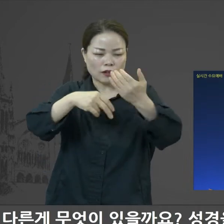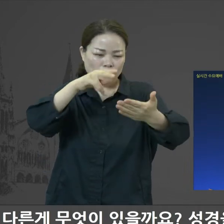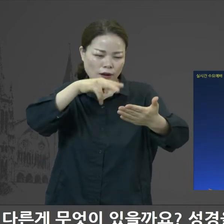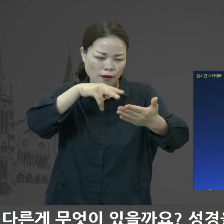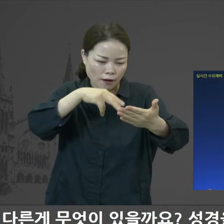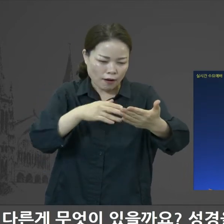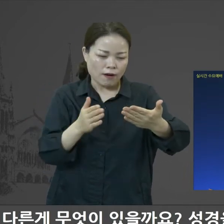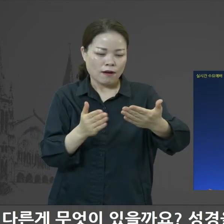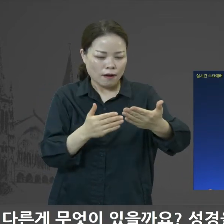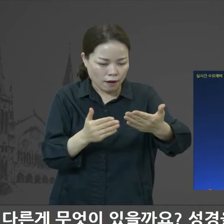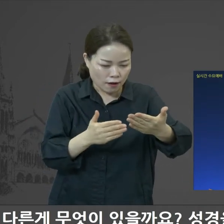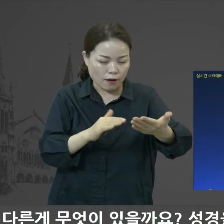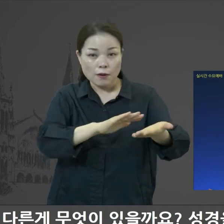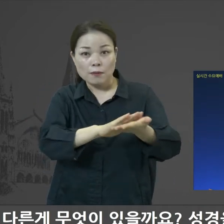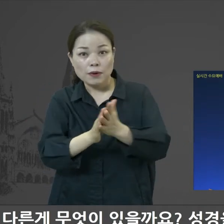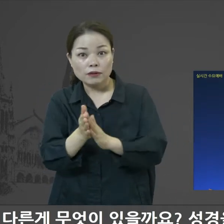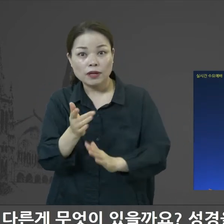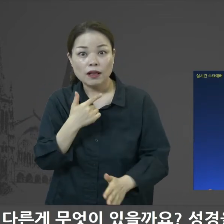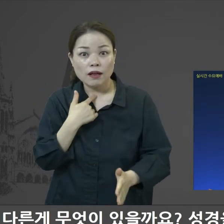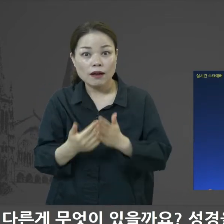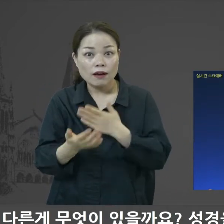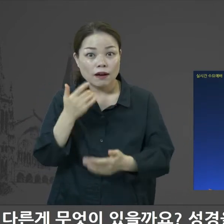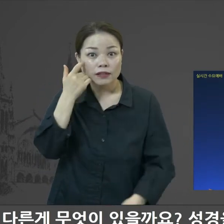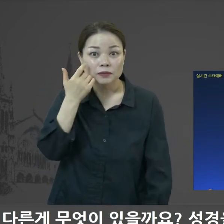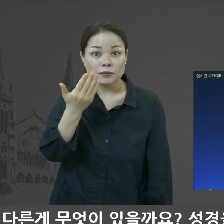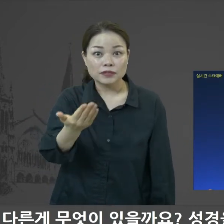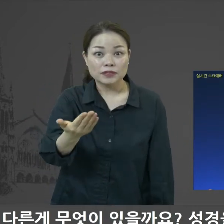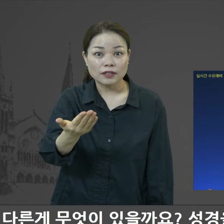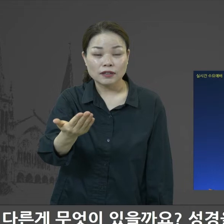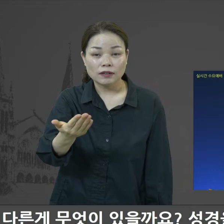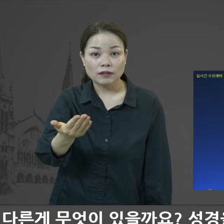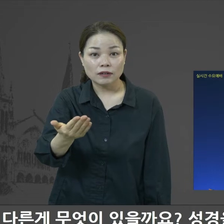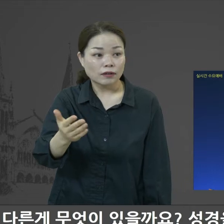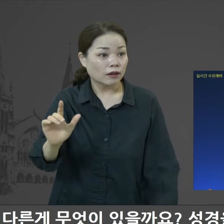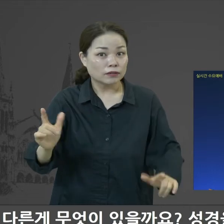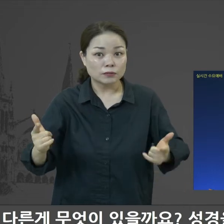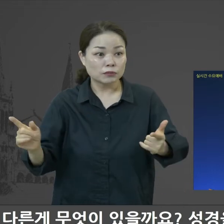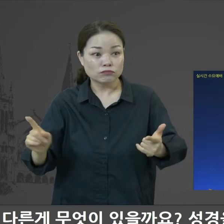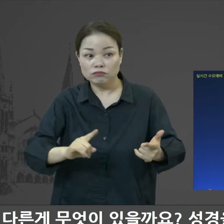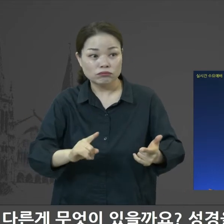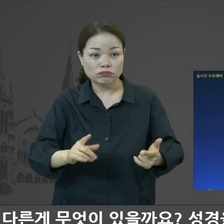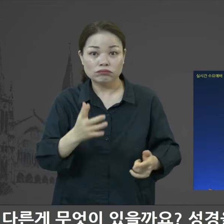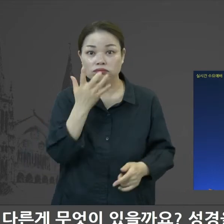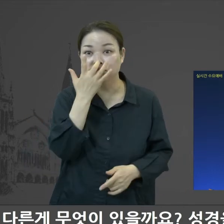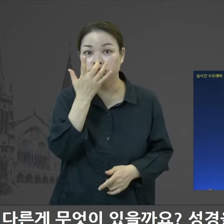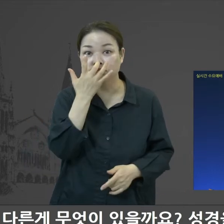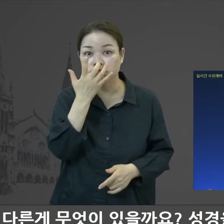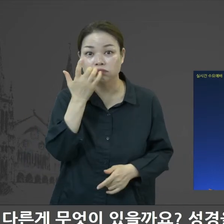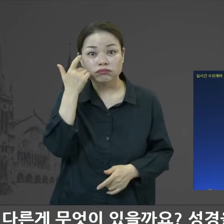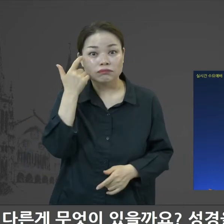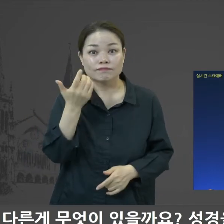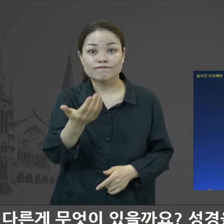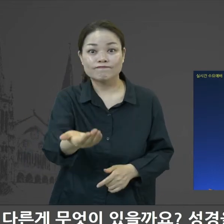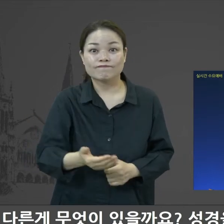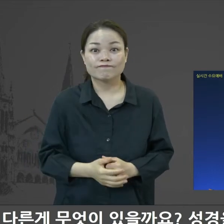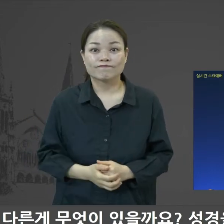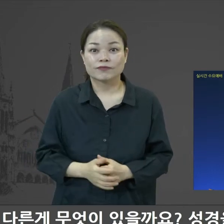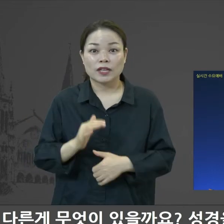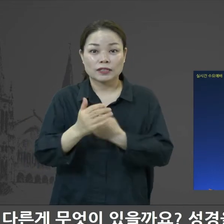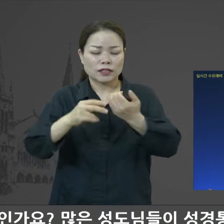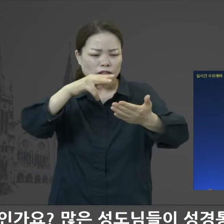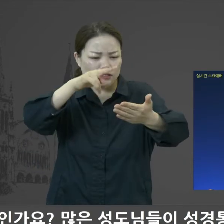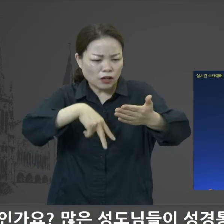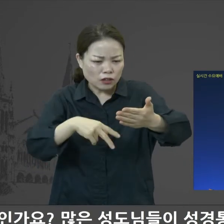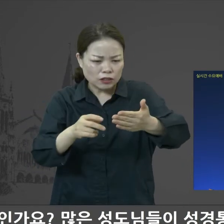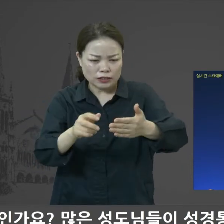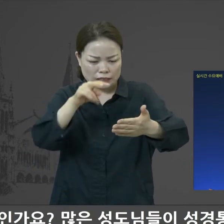어떤 변화를 경험하고 계십니까? 아니면 아무 일도 일어나지 않고 계시나요? 성경을 읽는 동안